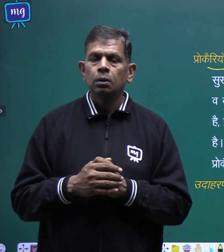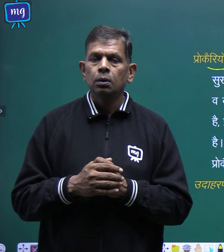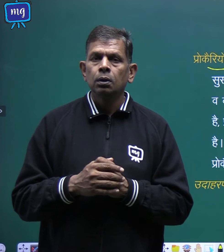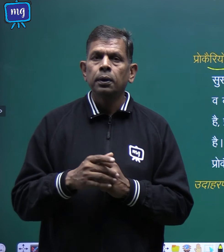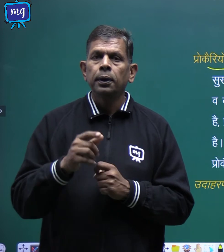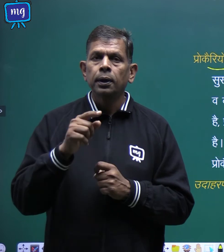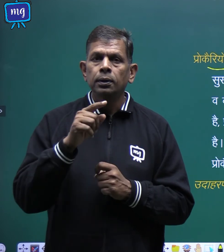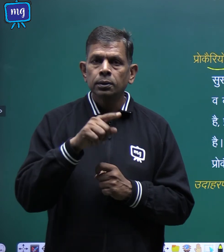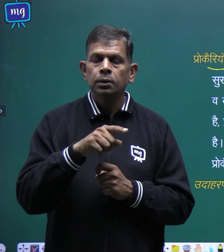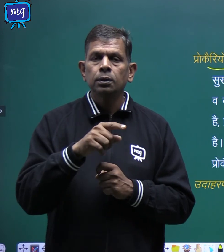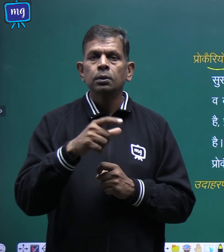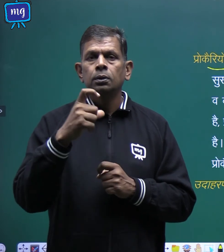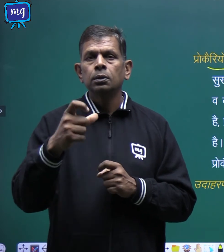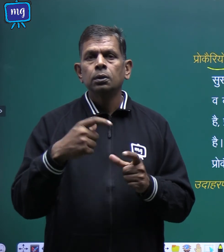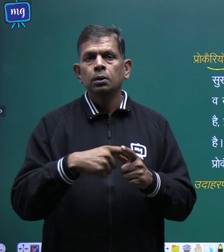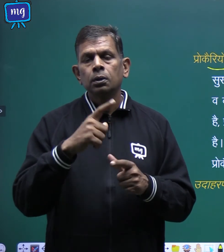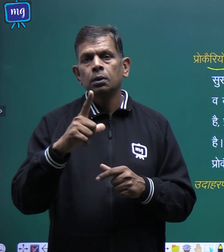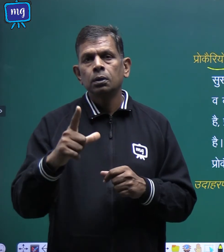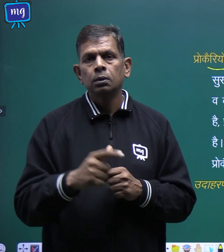ऐसी कोशिकाएं